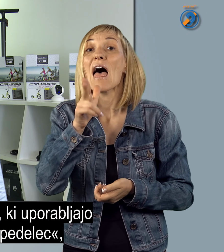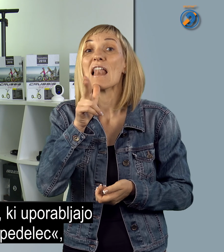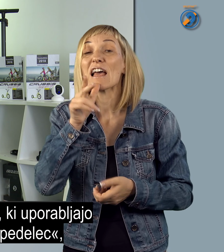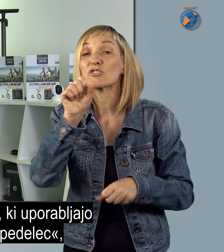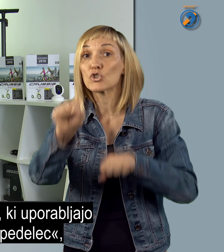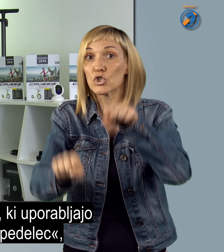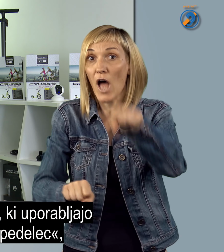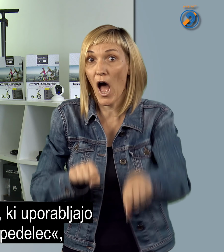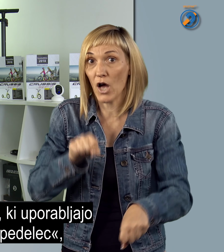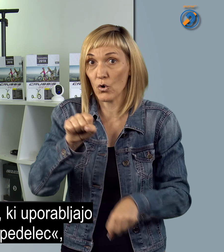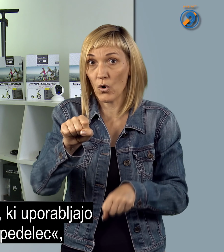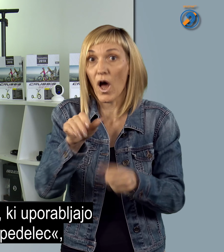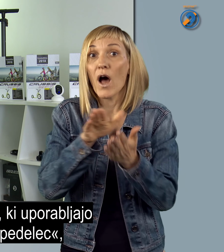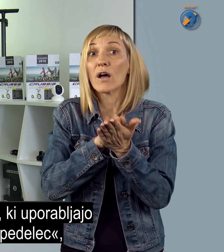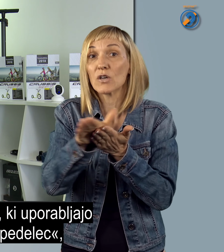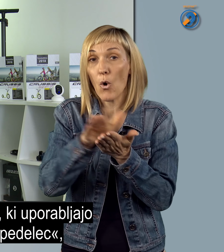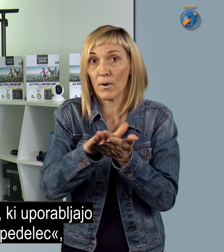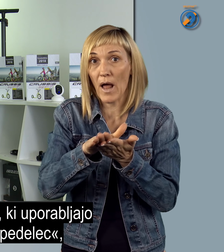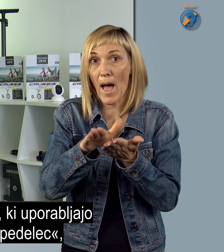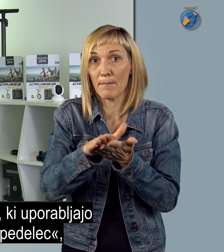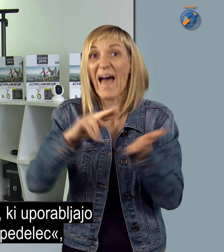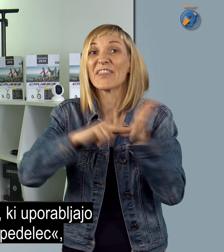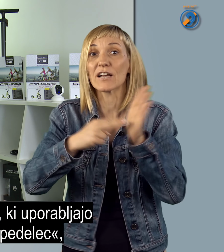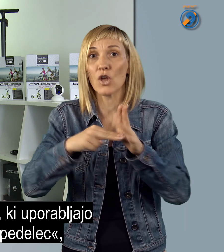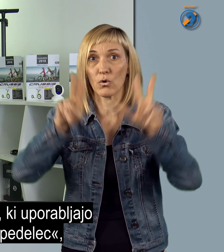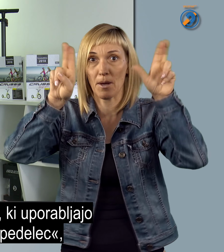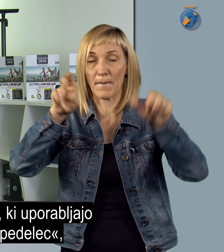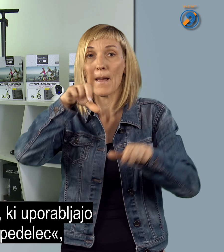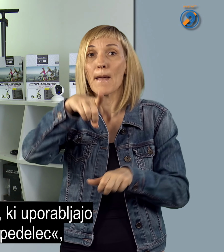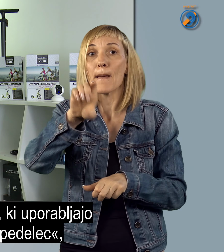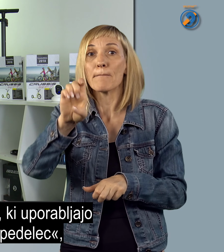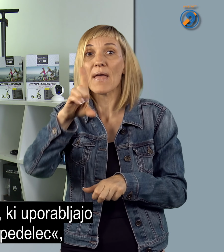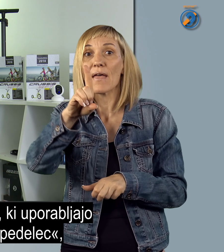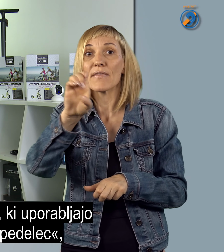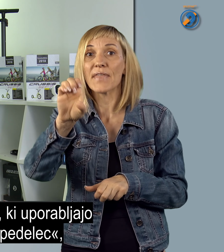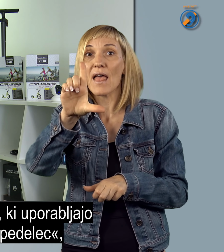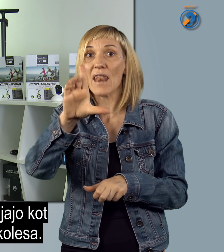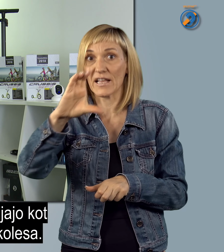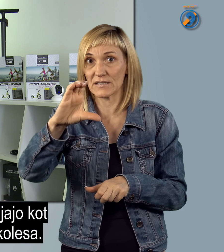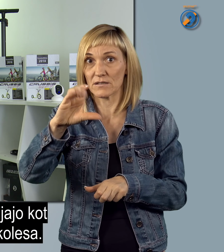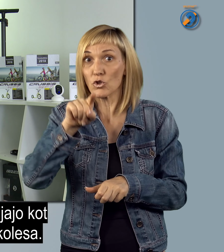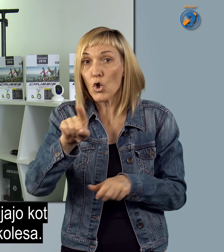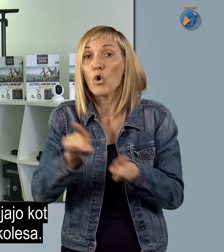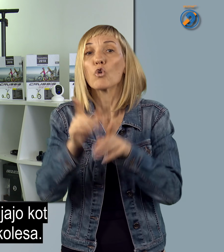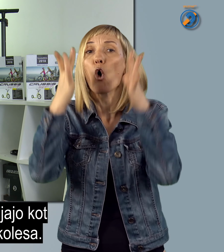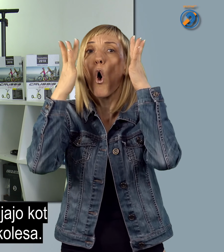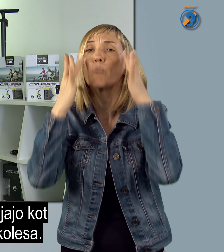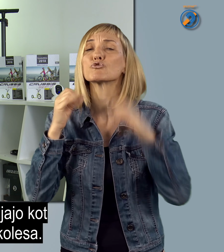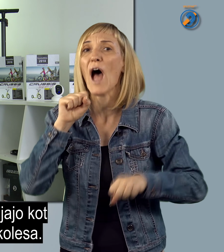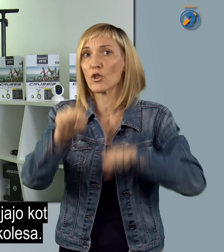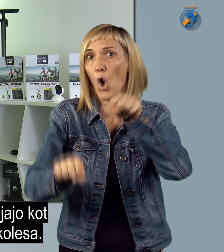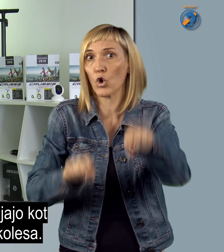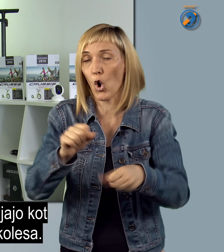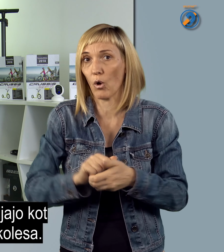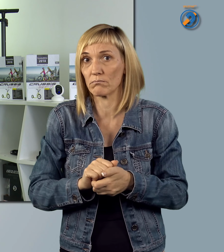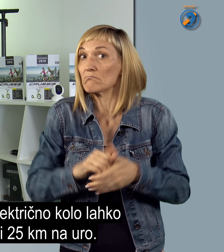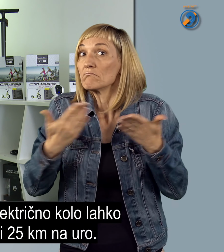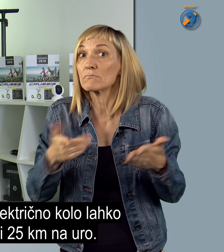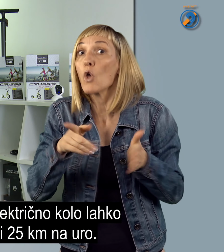Električna kolesa, ki uporabljajo tehnologijo pedelec, se uporabljajo kot običajna kolesa.